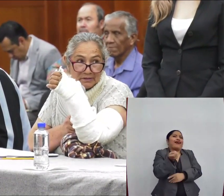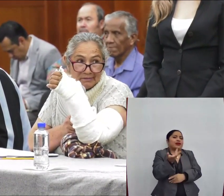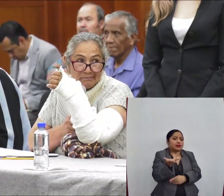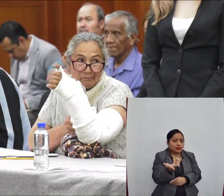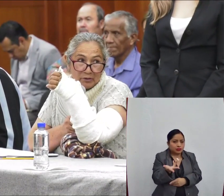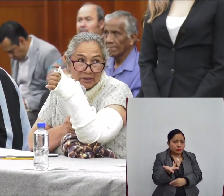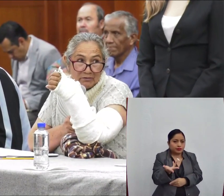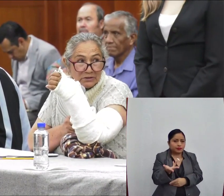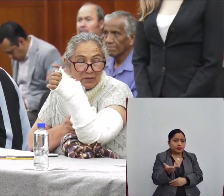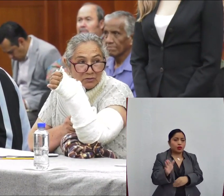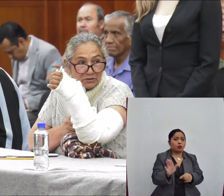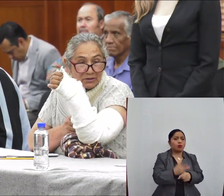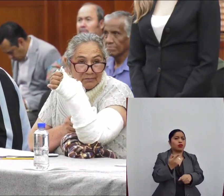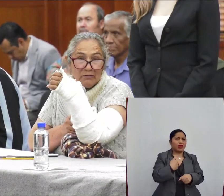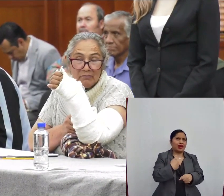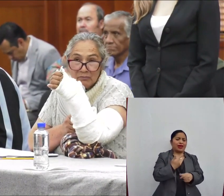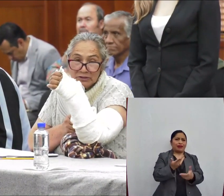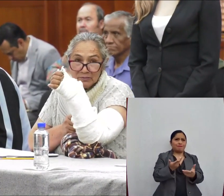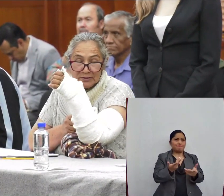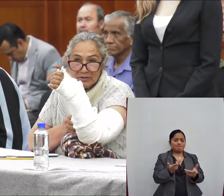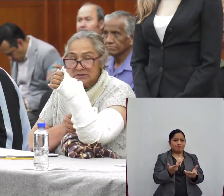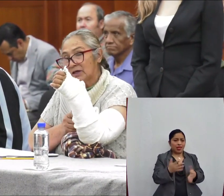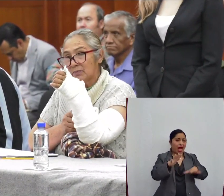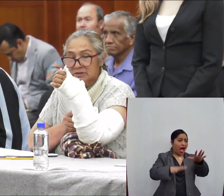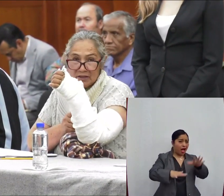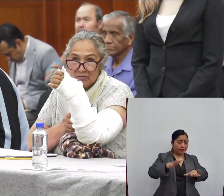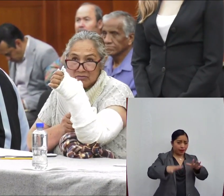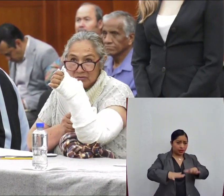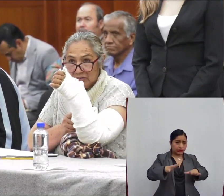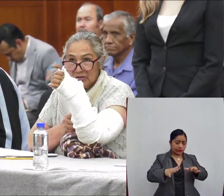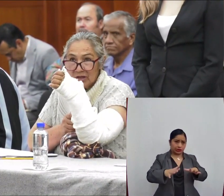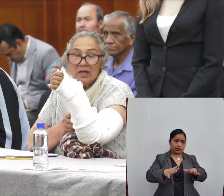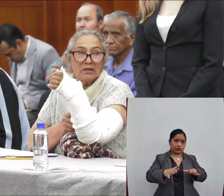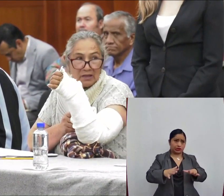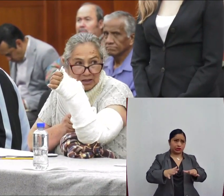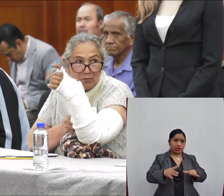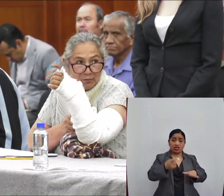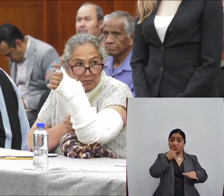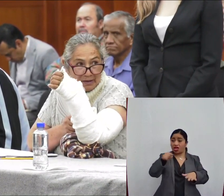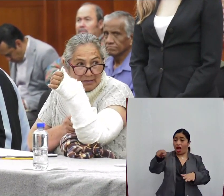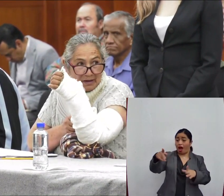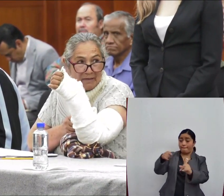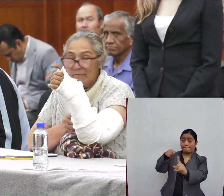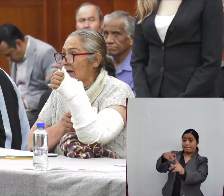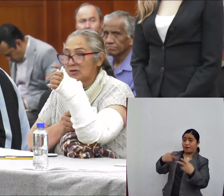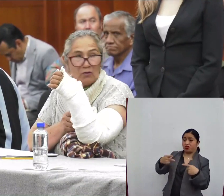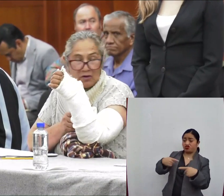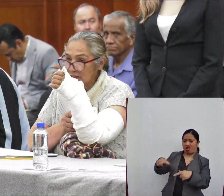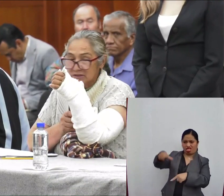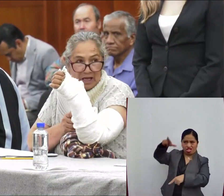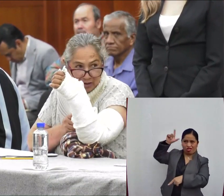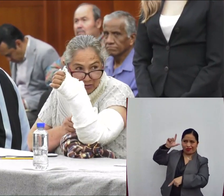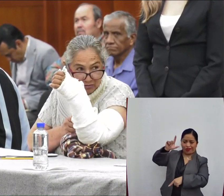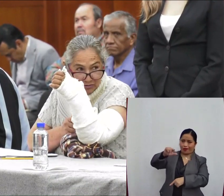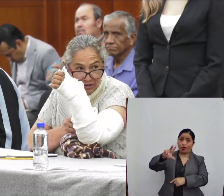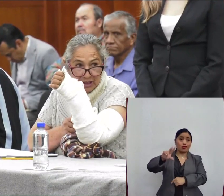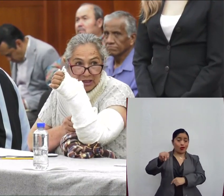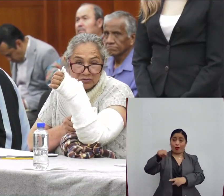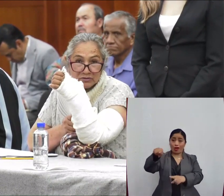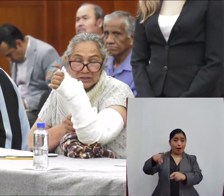pues, porque no estamos, bueno, muchas personas dicen que porque están locos, no, tienen un problema, mas no están